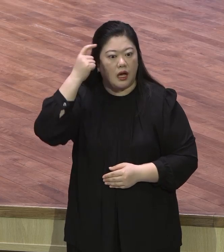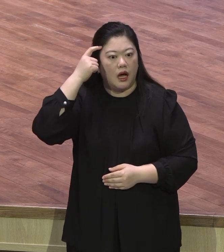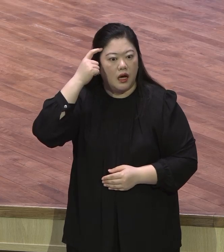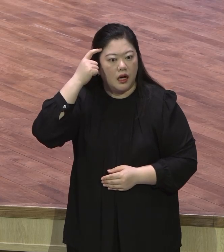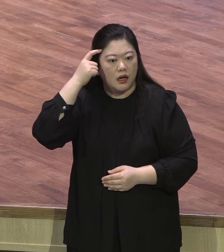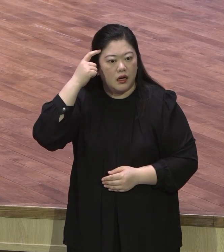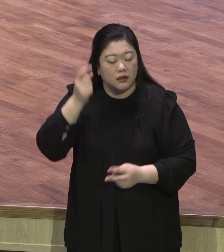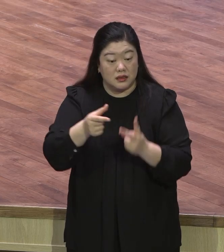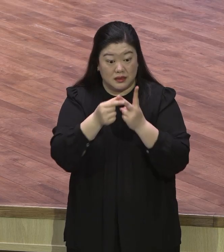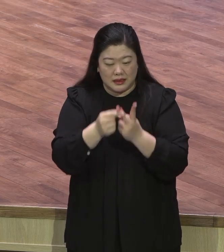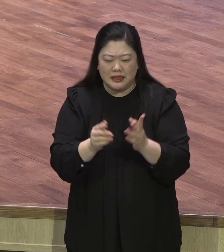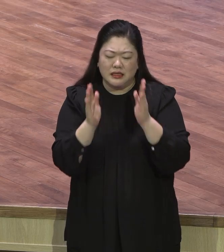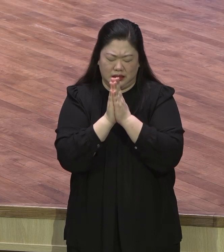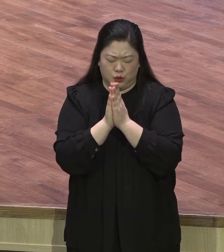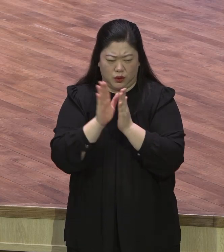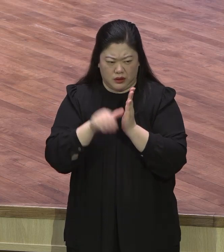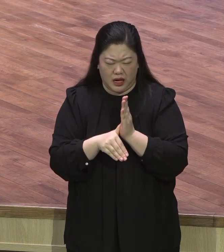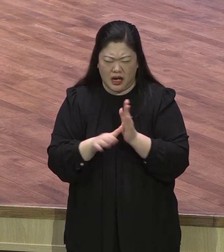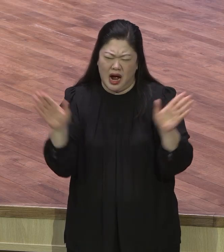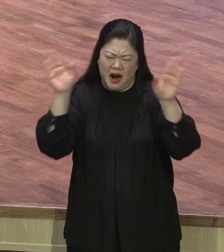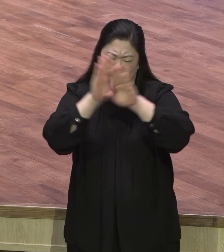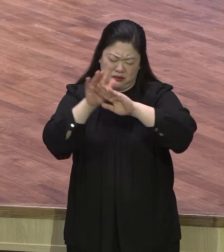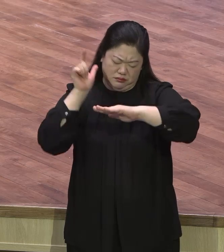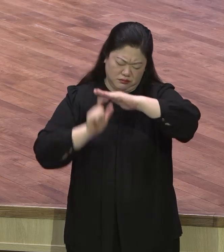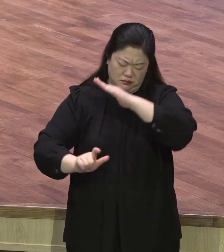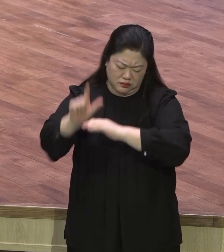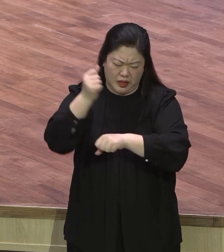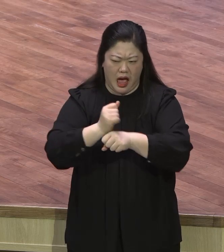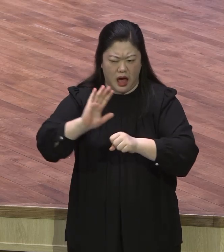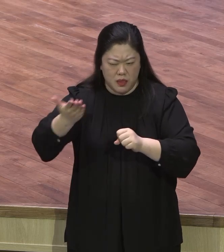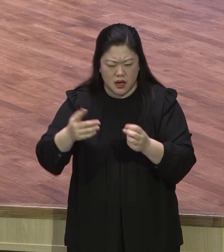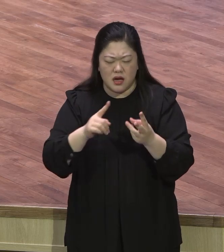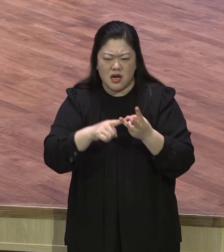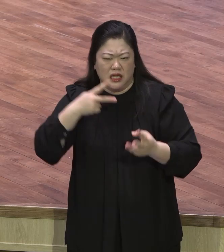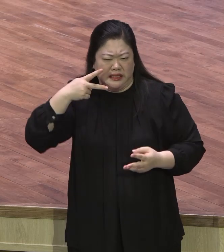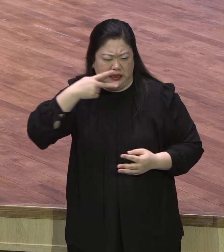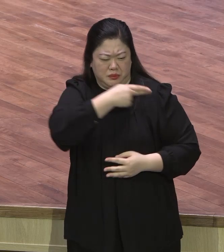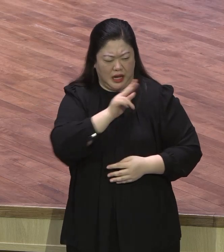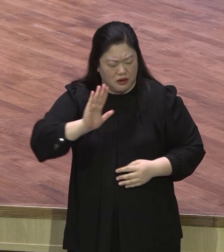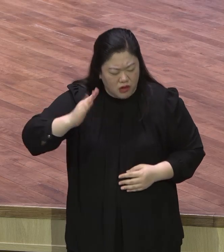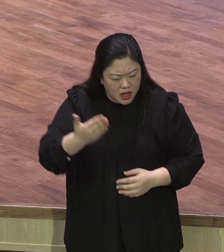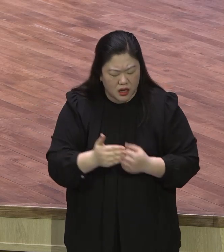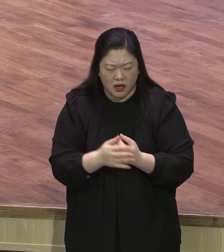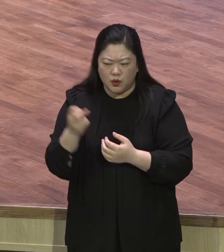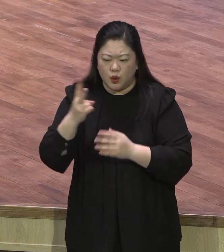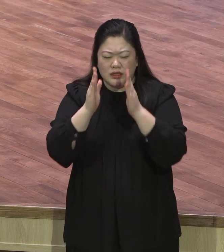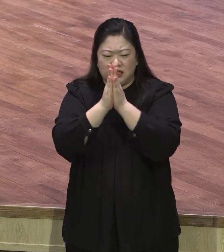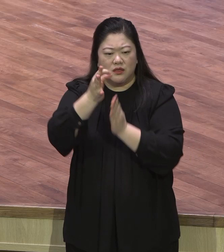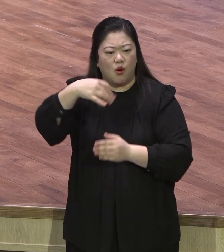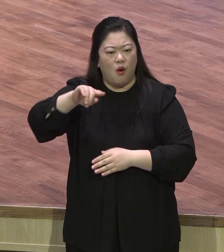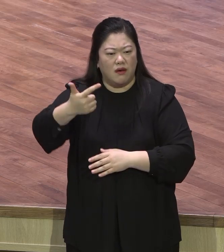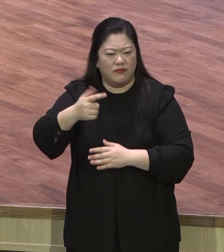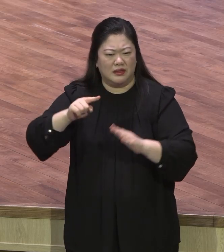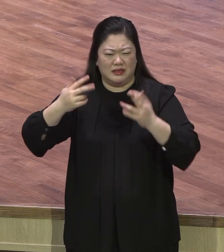해야 하는 것이 기도고, 기도는 검식하며 해야 하는 게 진짜 기도고, 기도원에 가서 그렇게